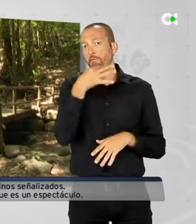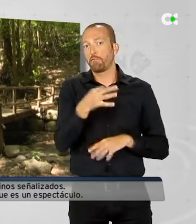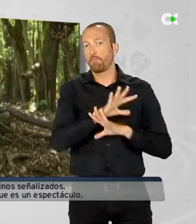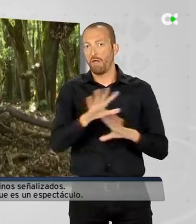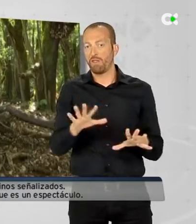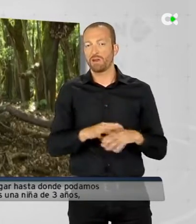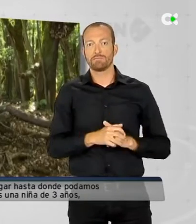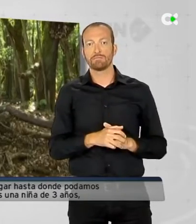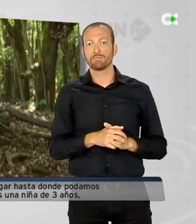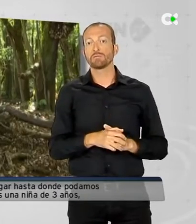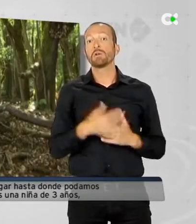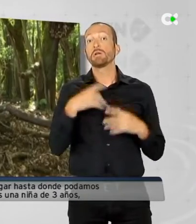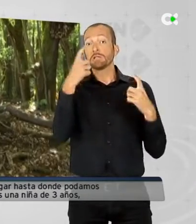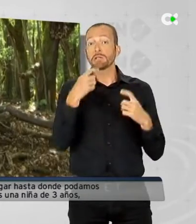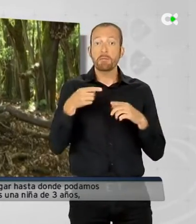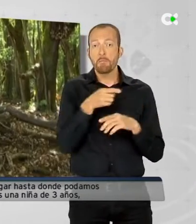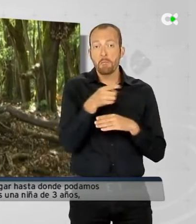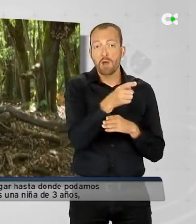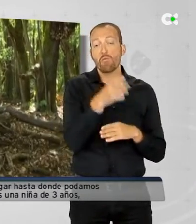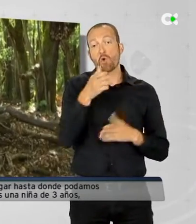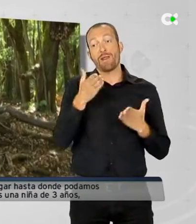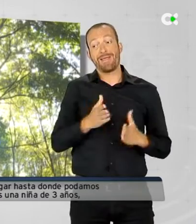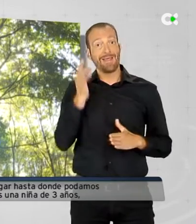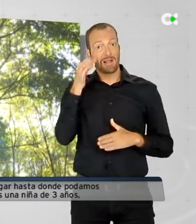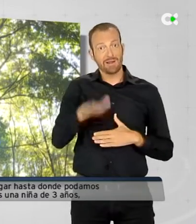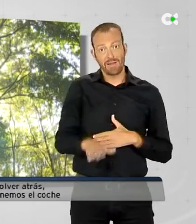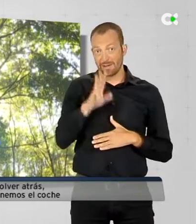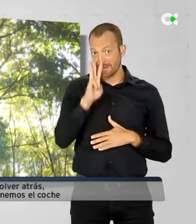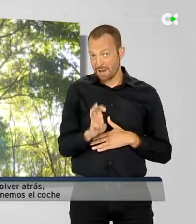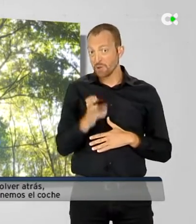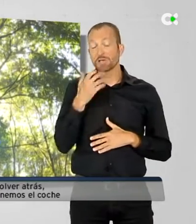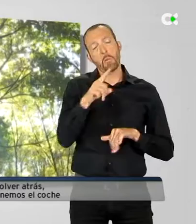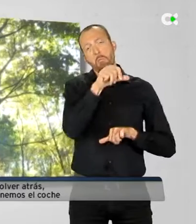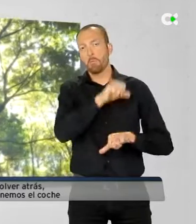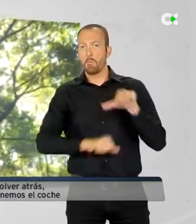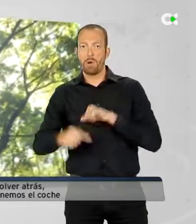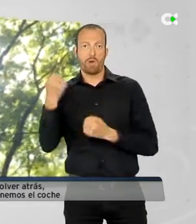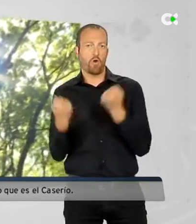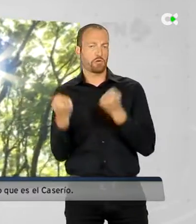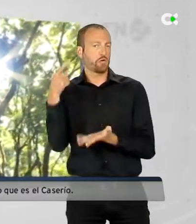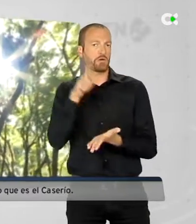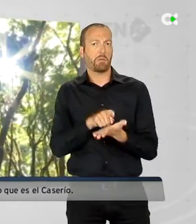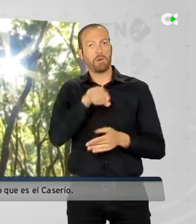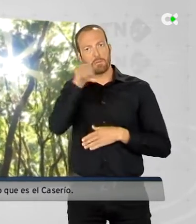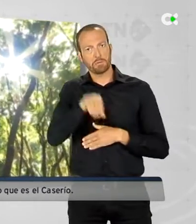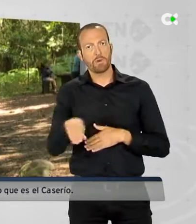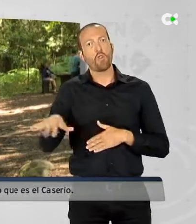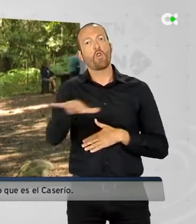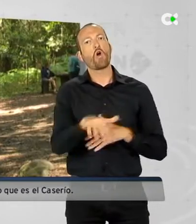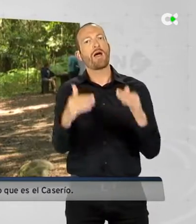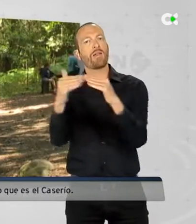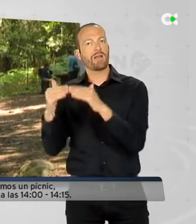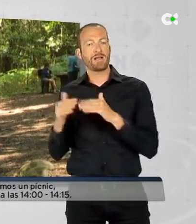un espectáculo. Vamos a intentar llegar hasta donde podamos porque tenemos una niña de 3 años, si no volver otra vez a donde tenemos el coche para bajar a lo que es el caserío.